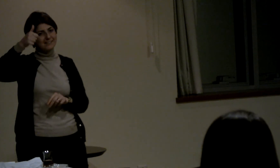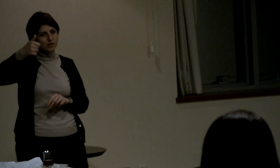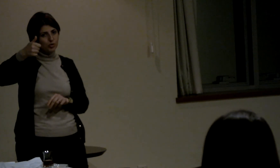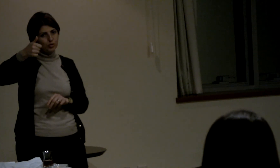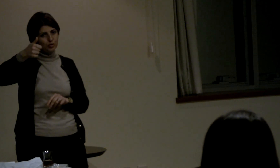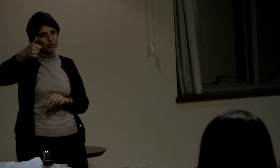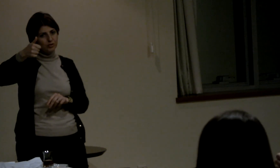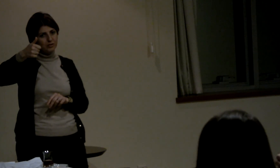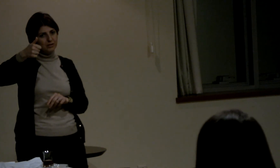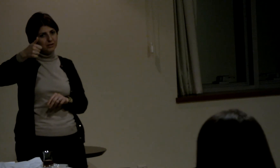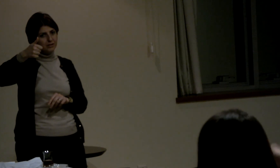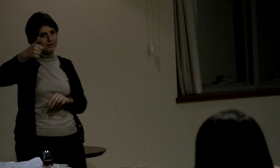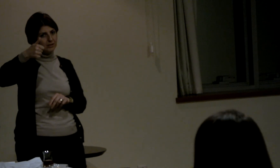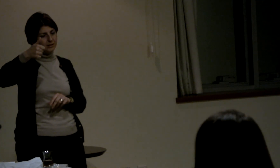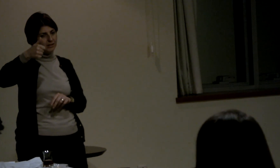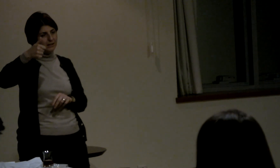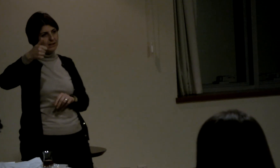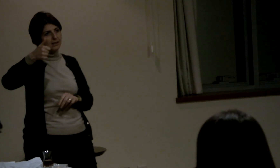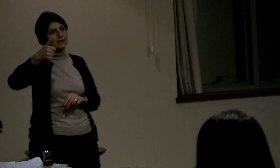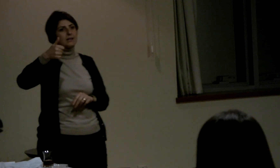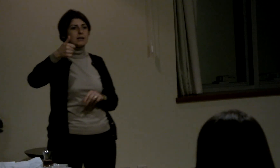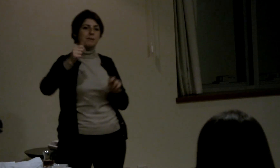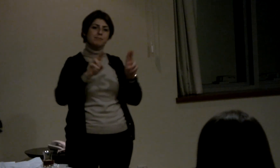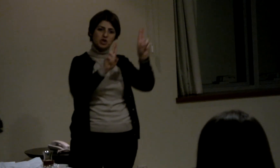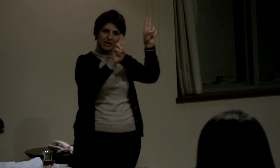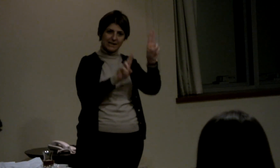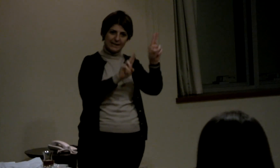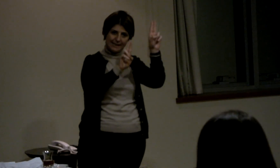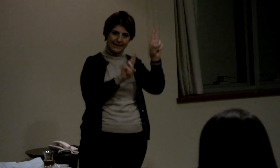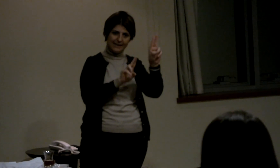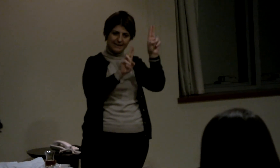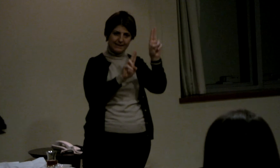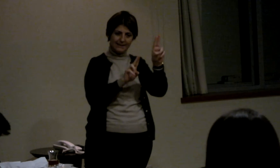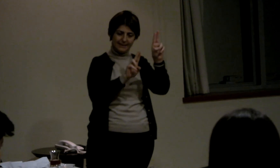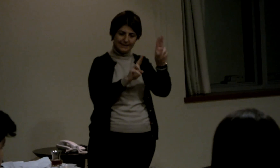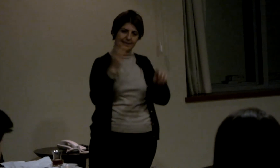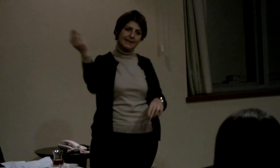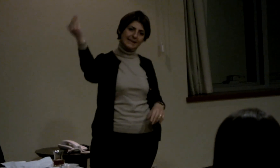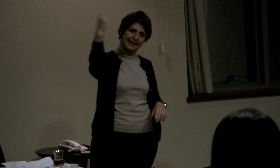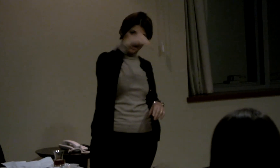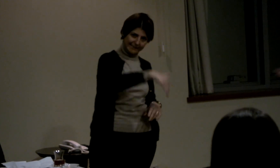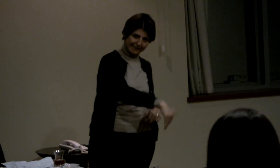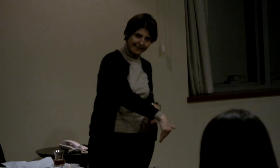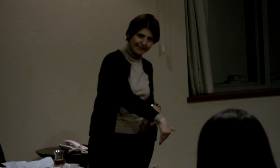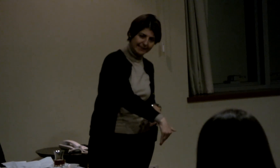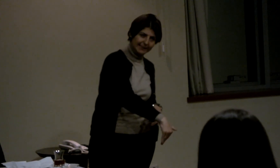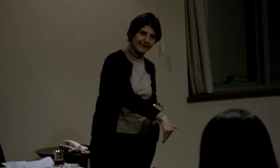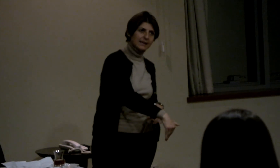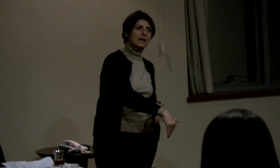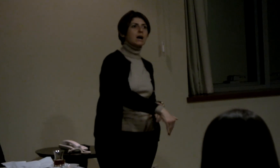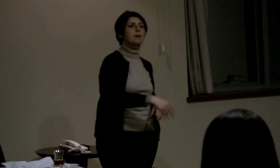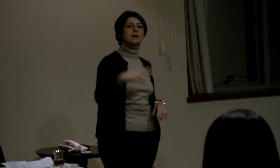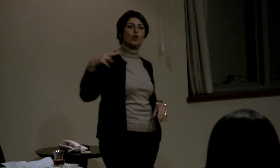gün döndük Çanakkale'ye. Tamam, Çanakkale'ye geldik. Ama